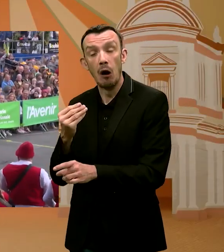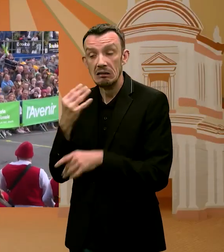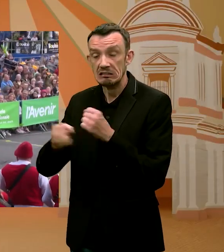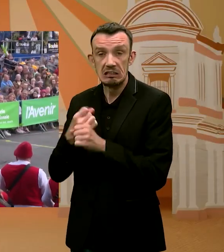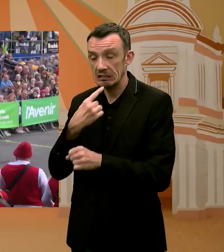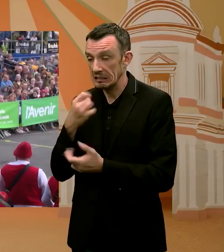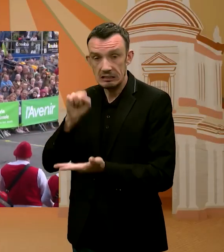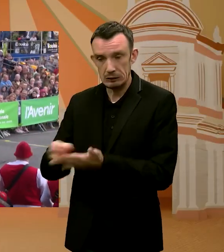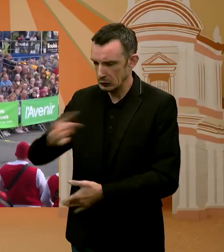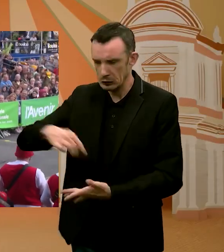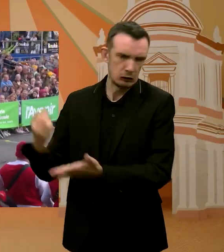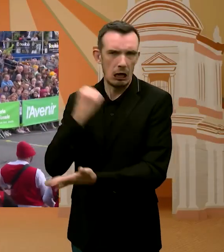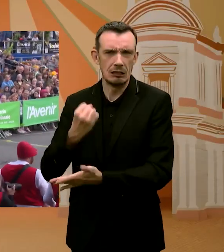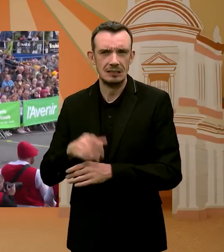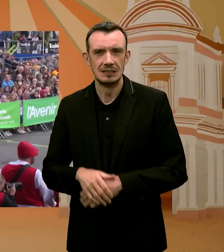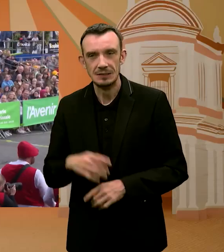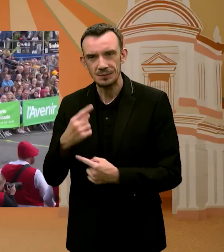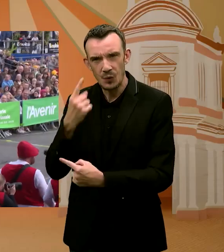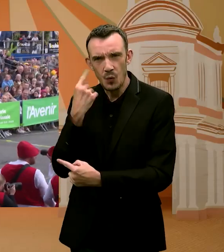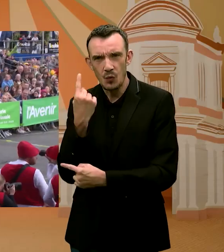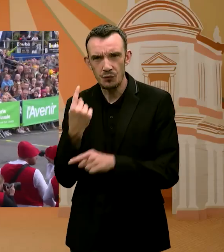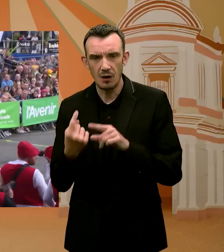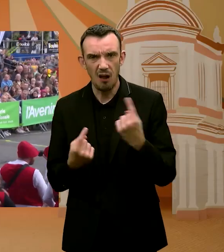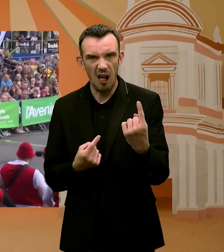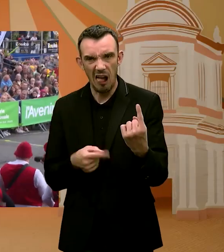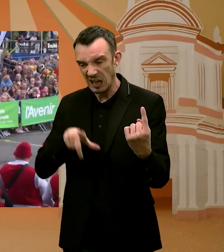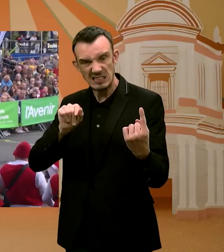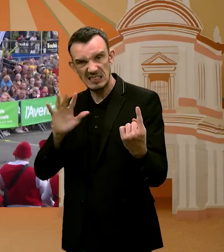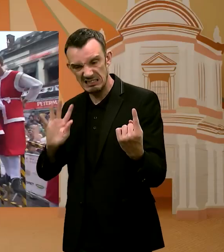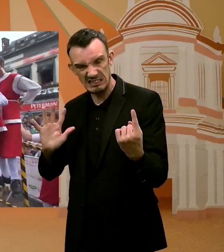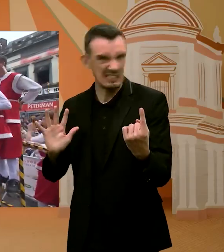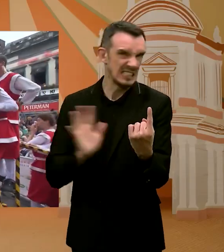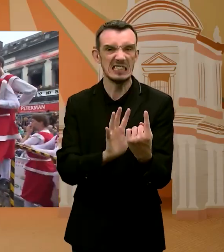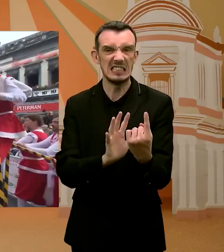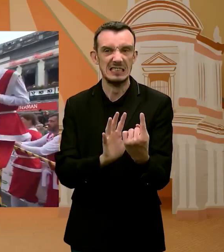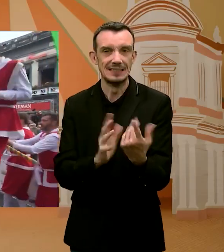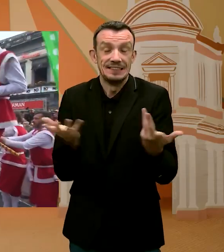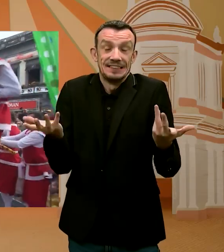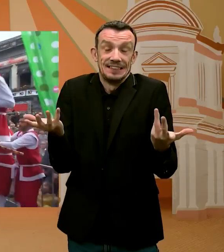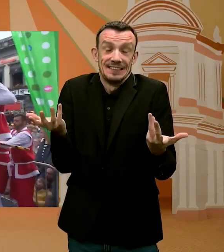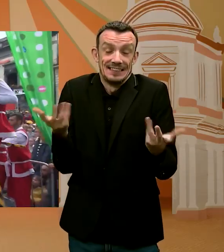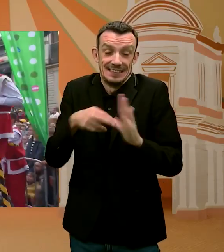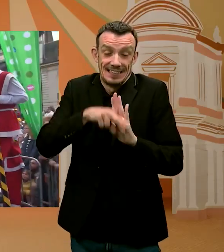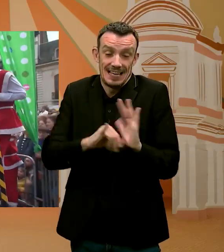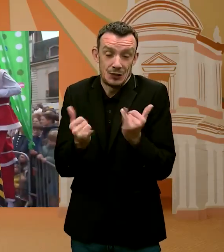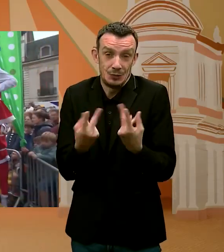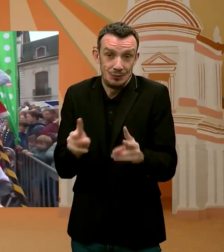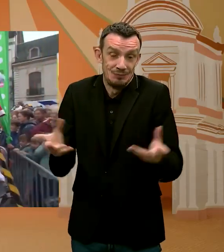et il est en train de ils souffrir. sont à 10 contre 1. Donc, Oui. et c'est la règle, c'est le jeu. Ça va être difficile.